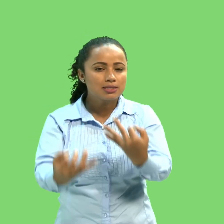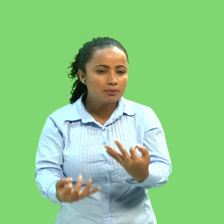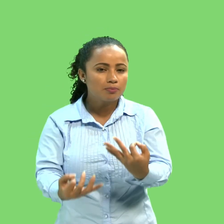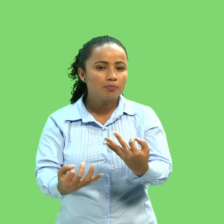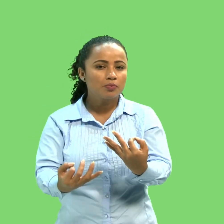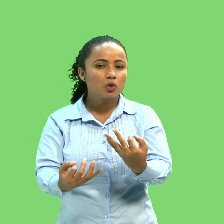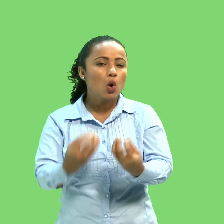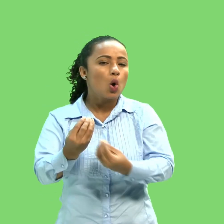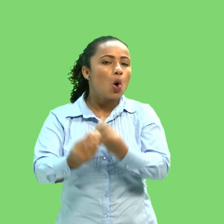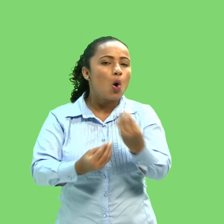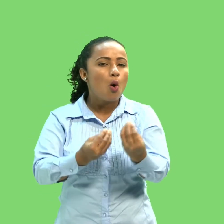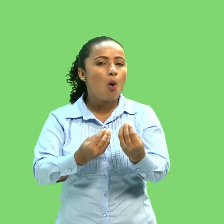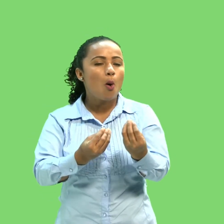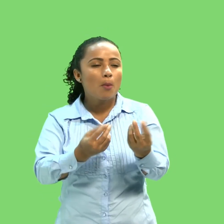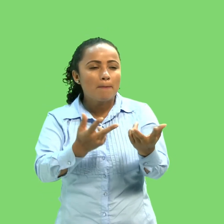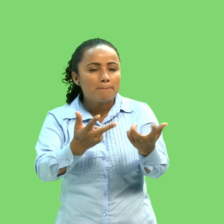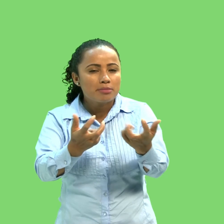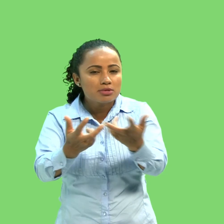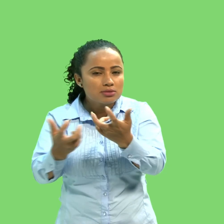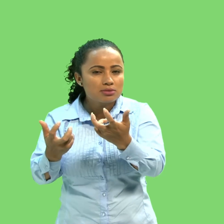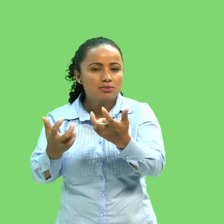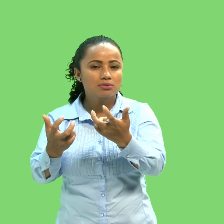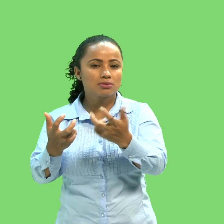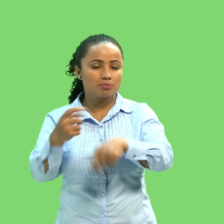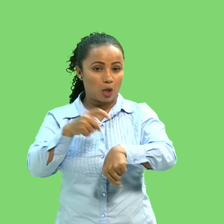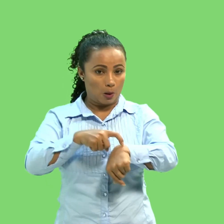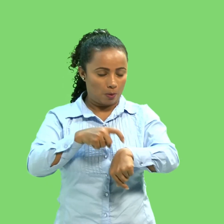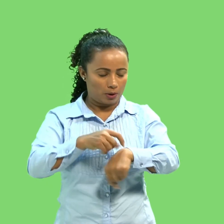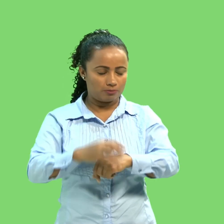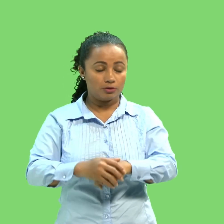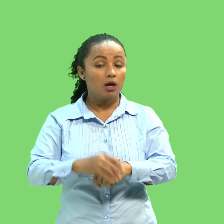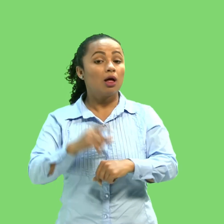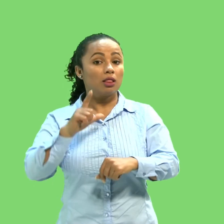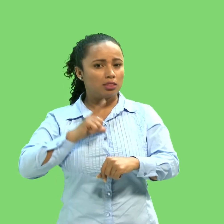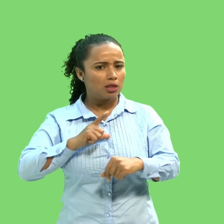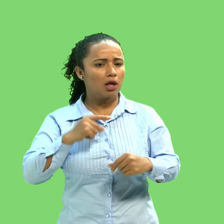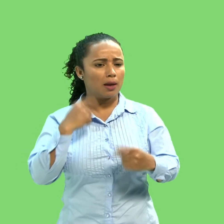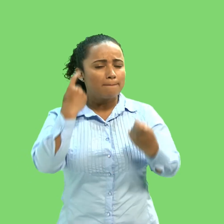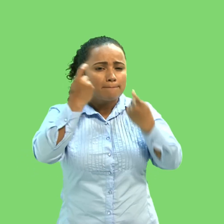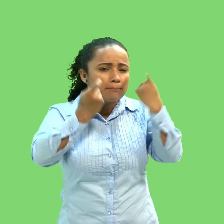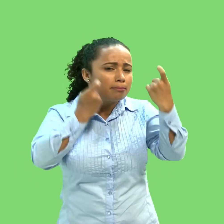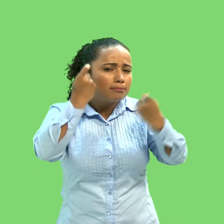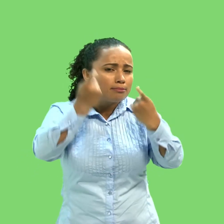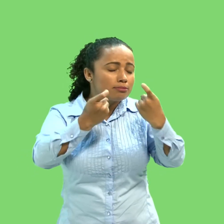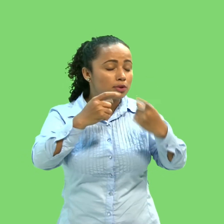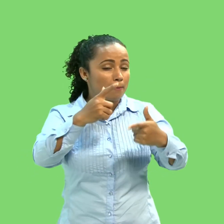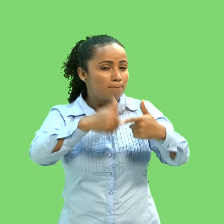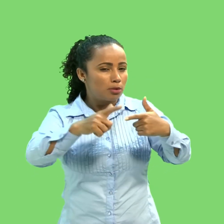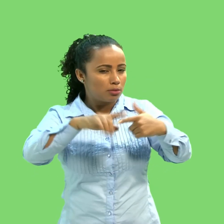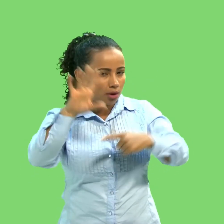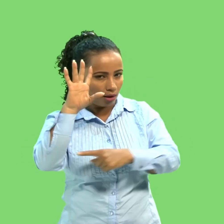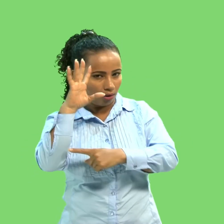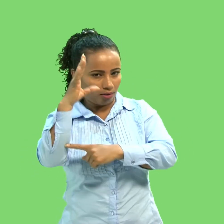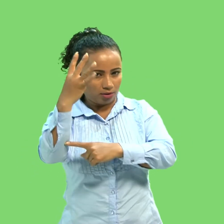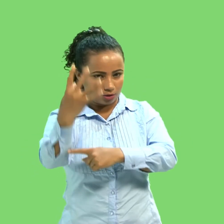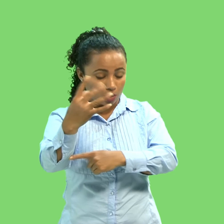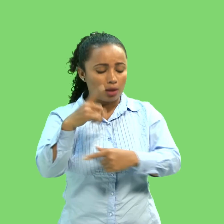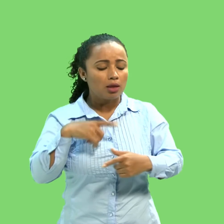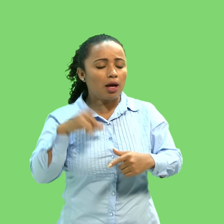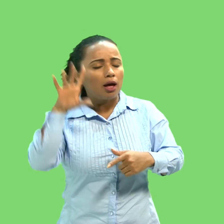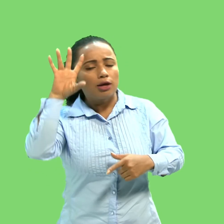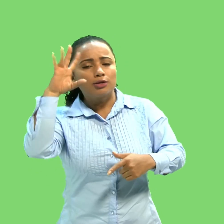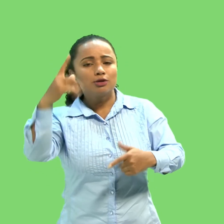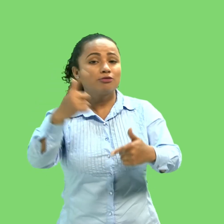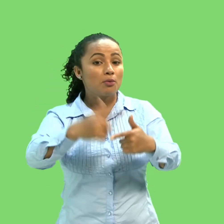outro posicionamento. No primeiro caso, tem-se a preocupação com o aporte de soluções aos chamados problemas de sala de aula.